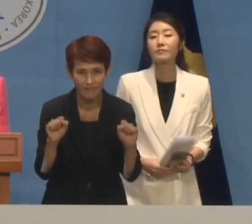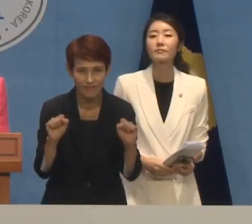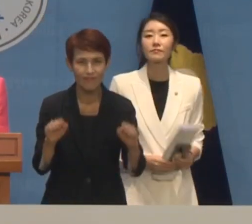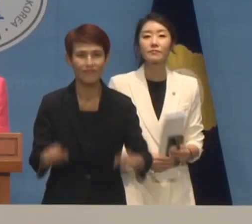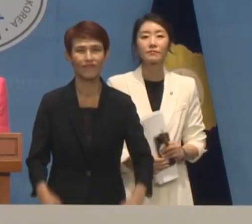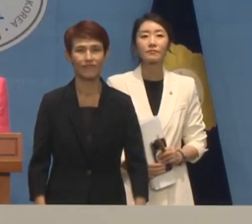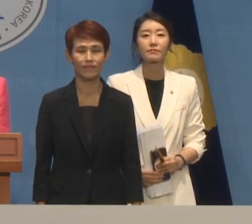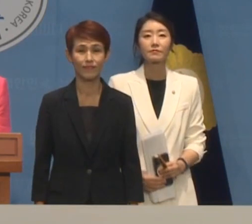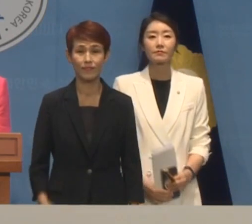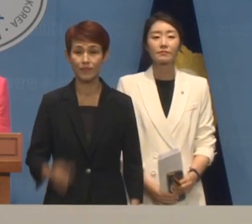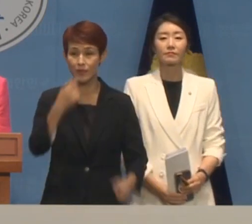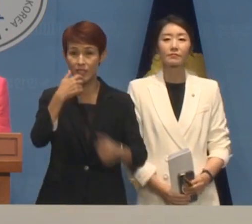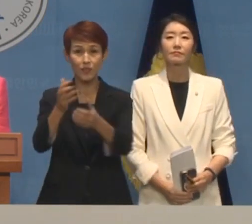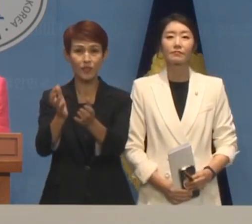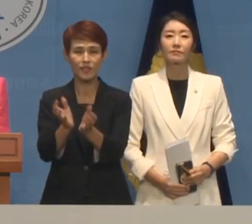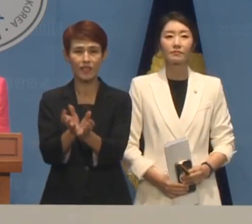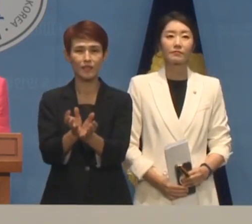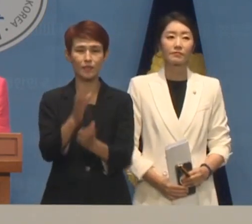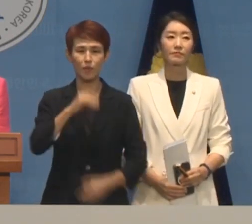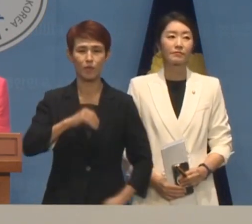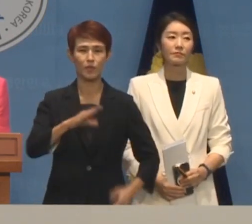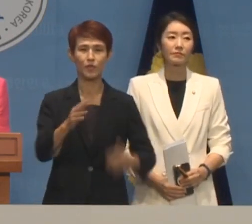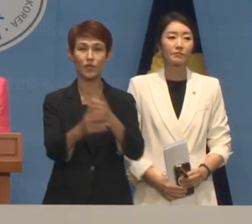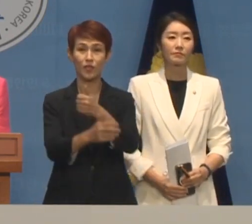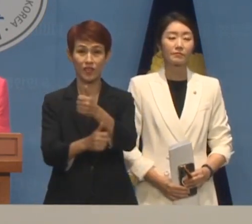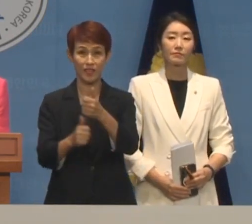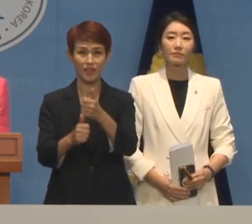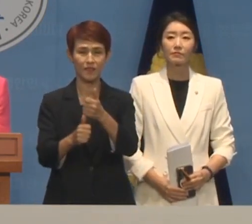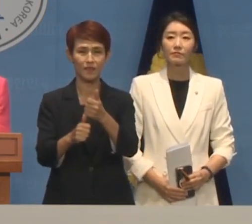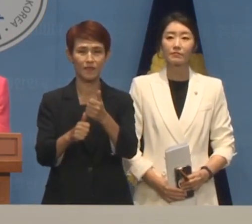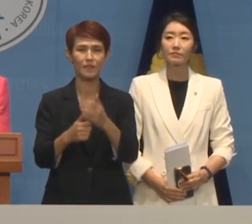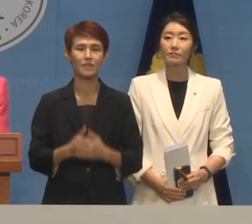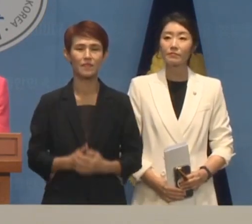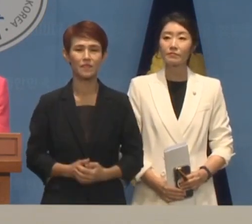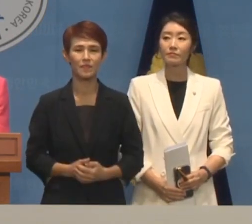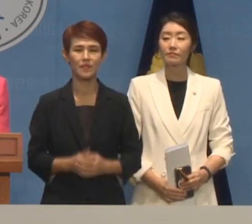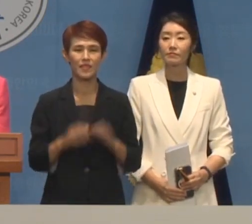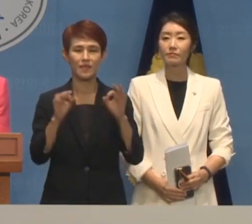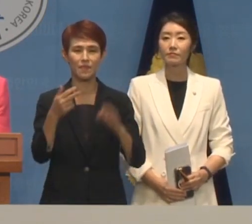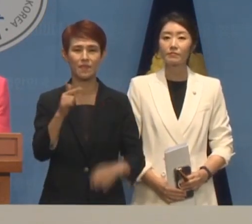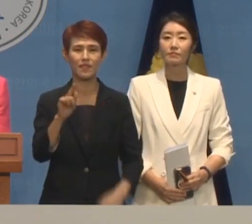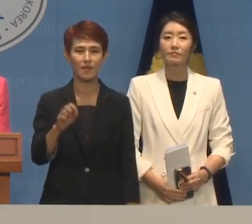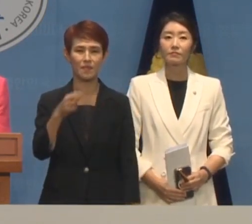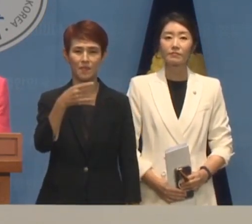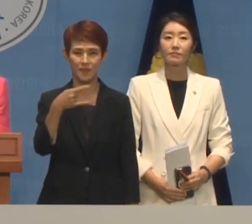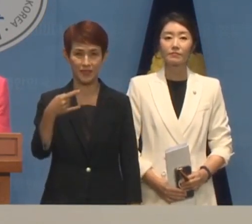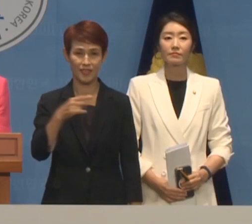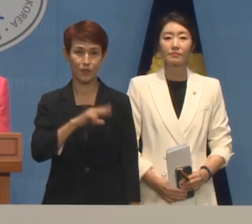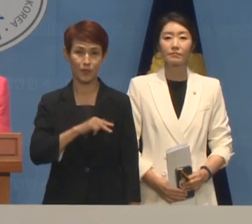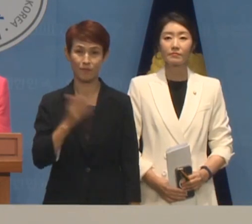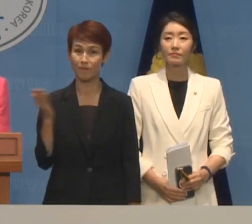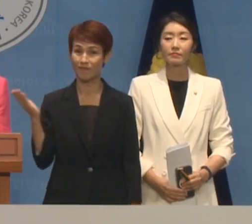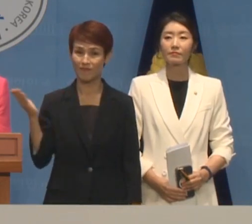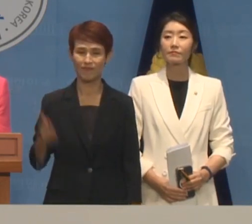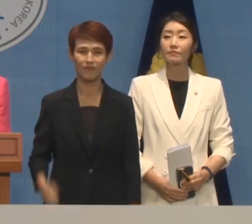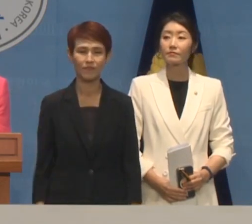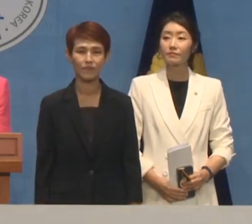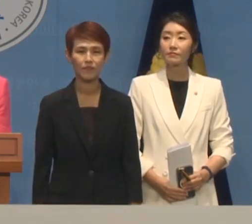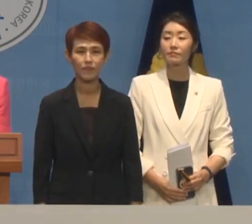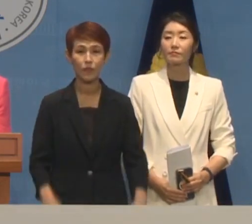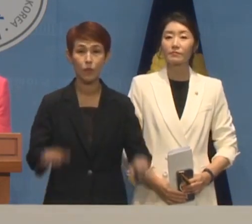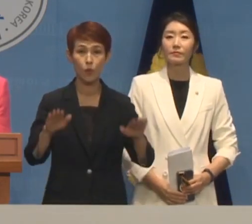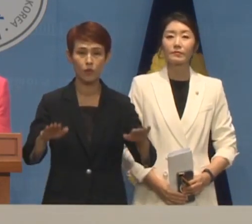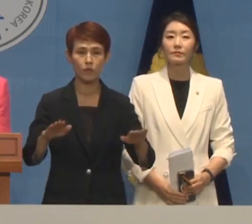안녕하십니까. 더불어민주당 보건복지위원회 소속 광명을 김남희 의원입니다. 오늘